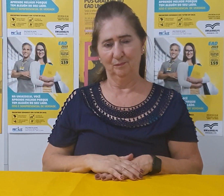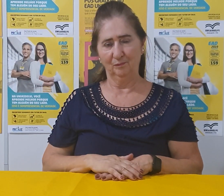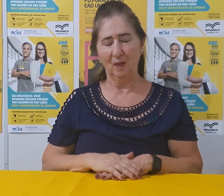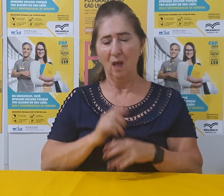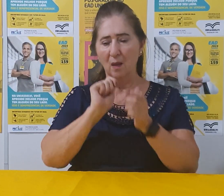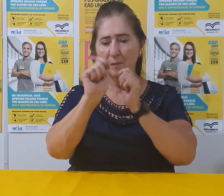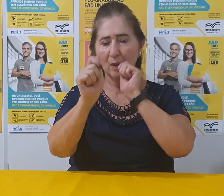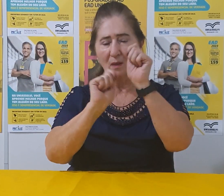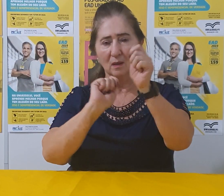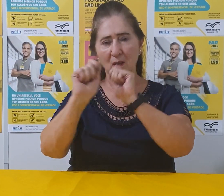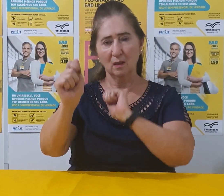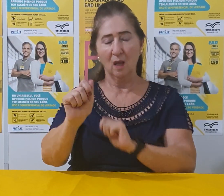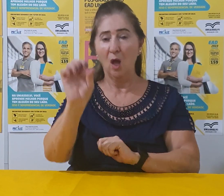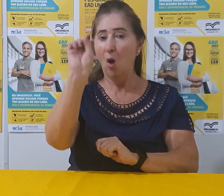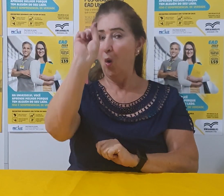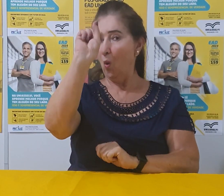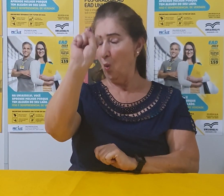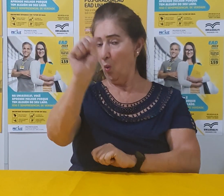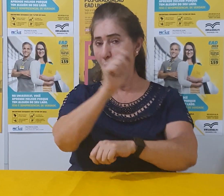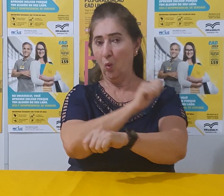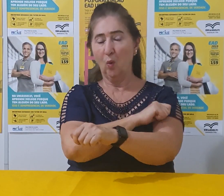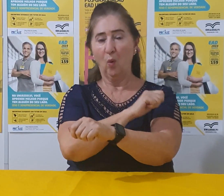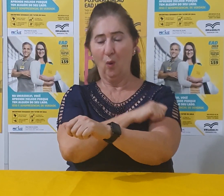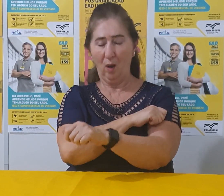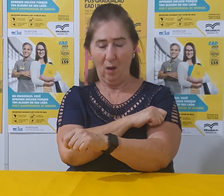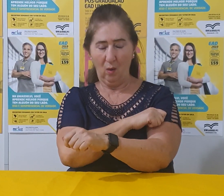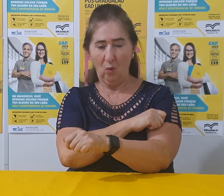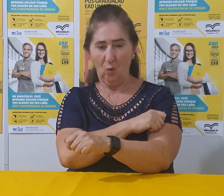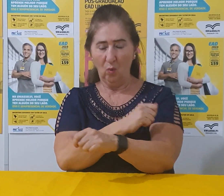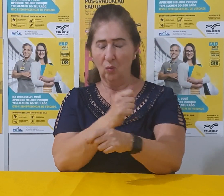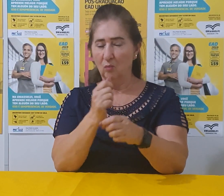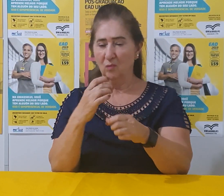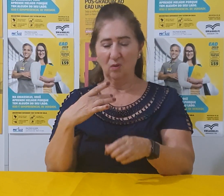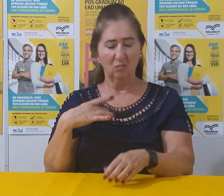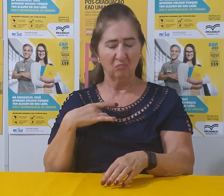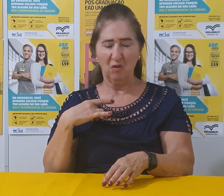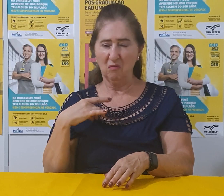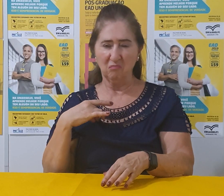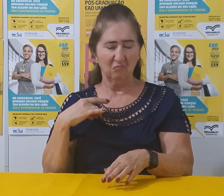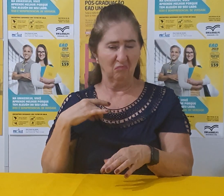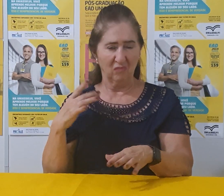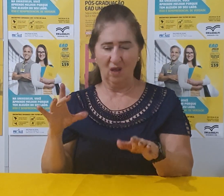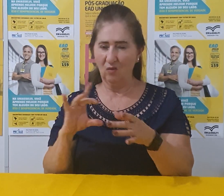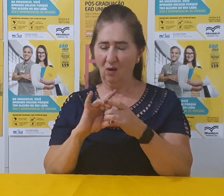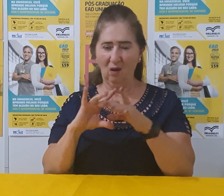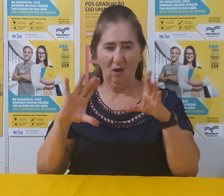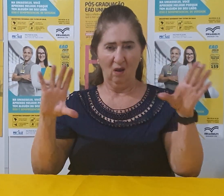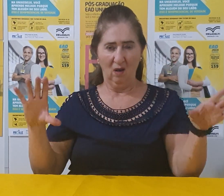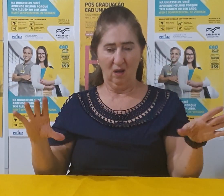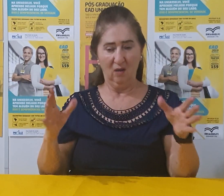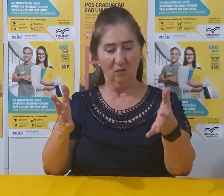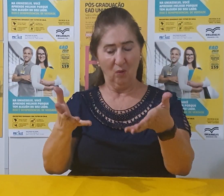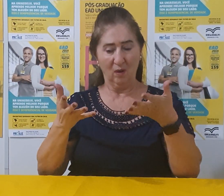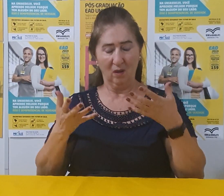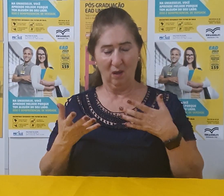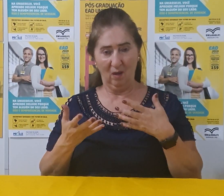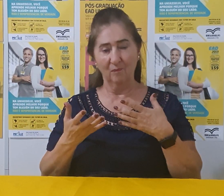um total de 8 estudantes voluntários, com o objetivo de validar todas as informações obtidas